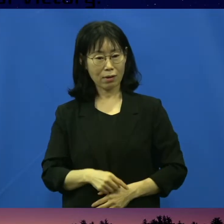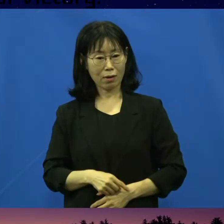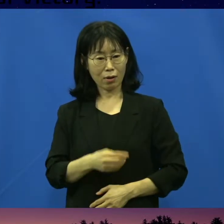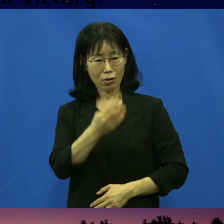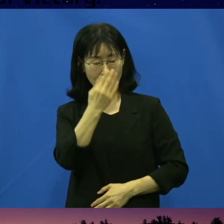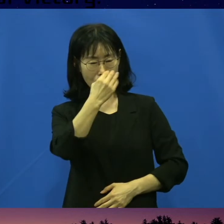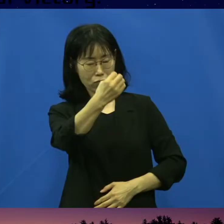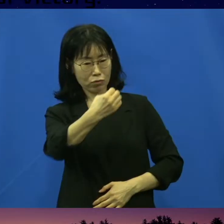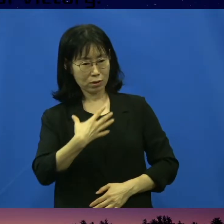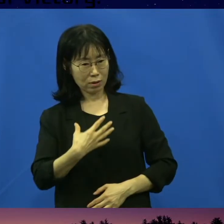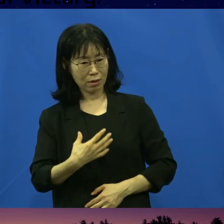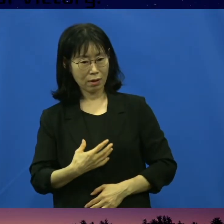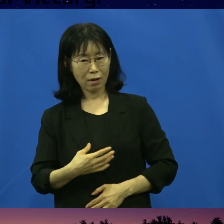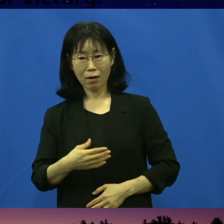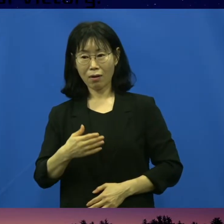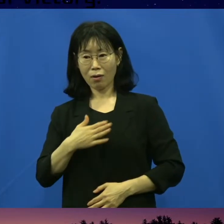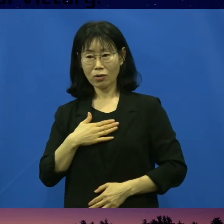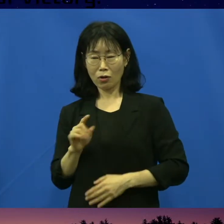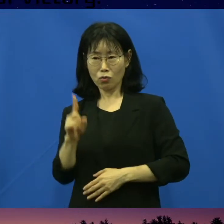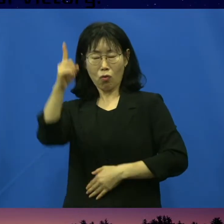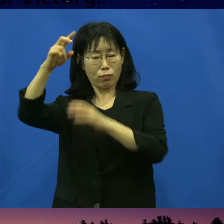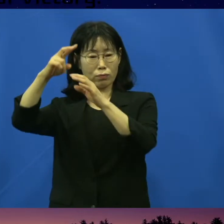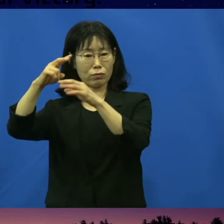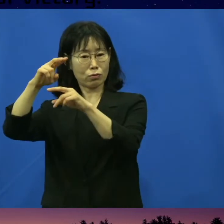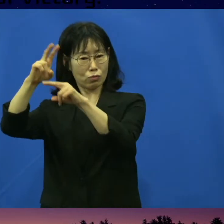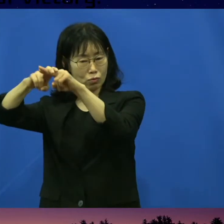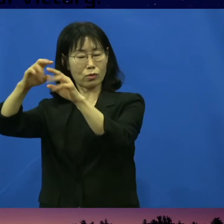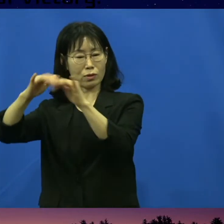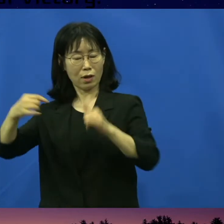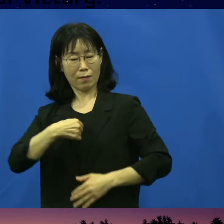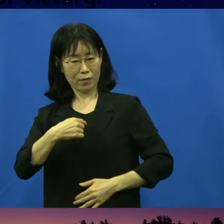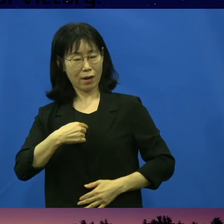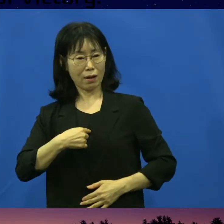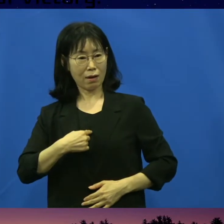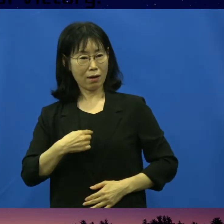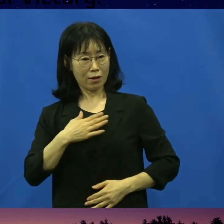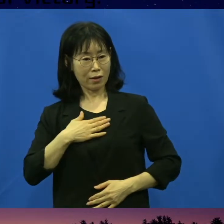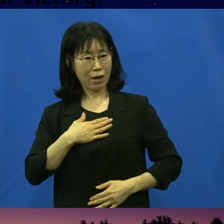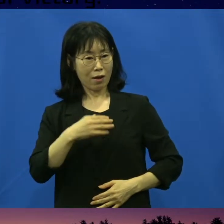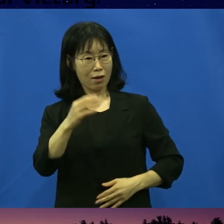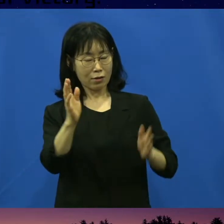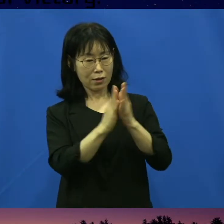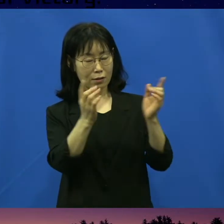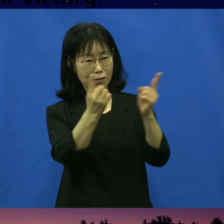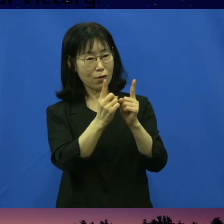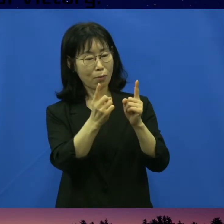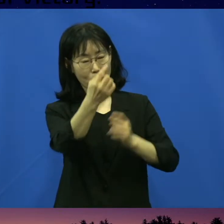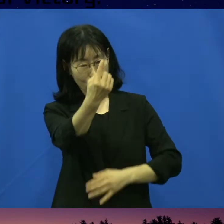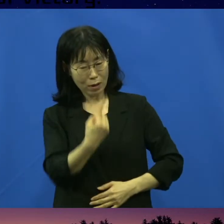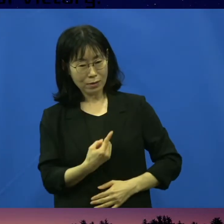이 환영해 줄 줄 알았는데 푸대접하는 것 같잖아요. 그러니까 분노가 자존심이 확 사는 거예요.